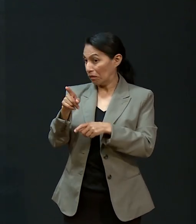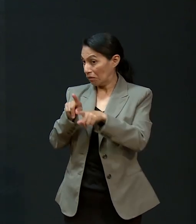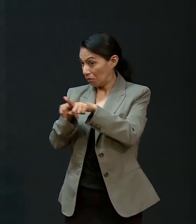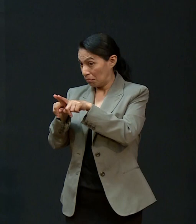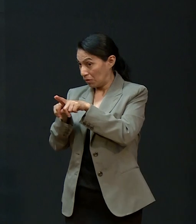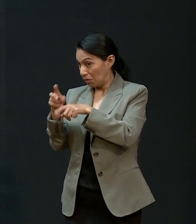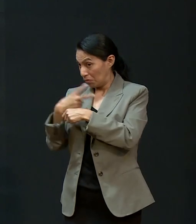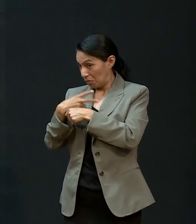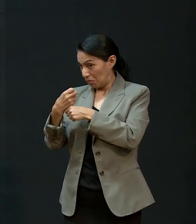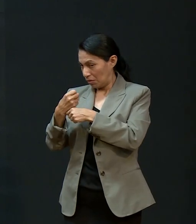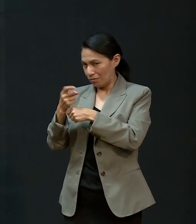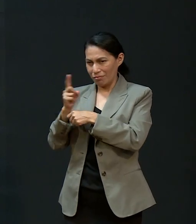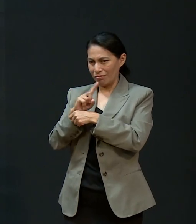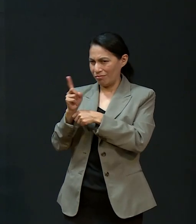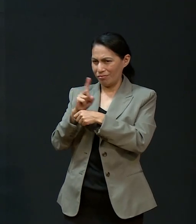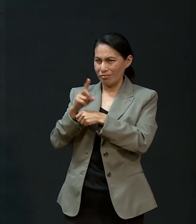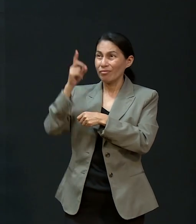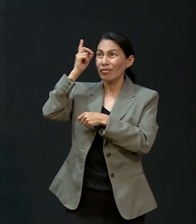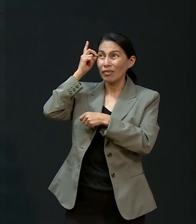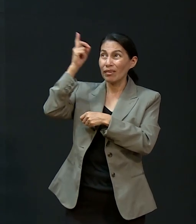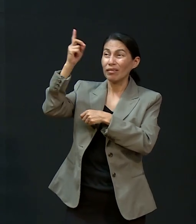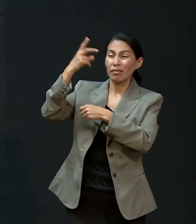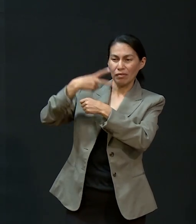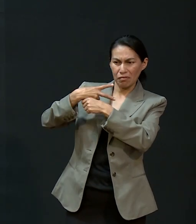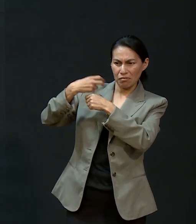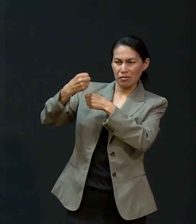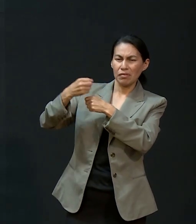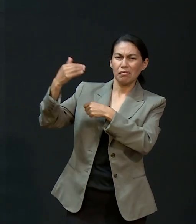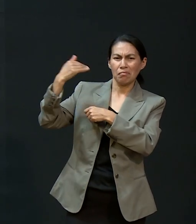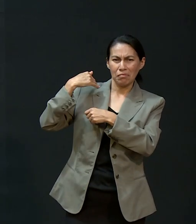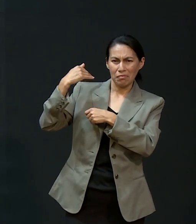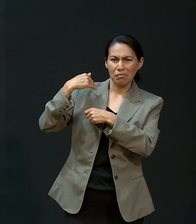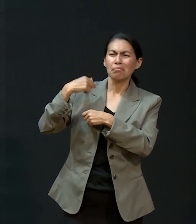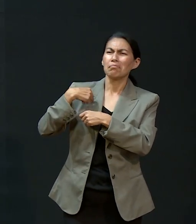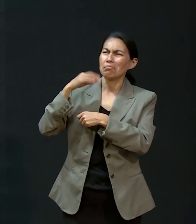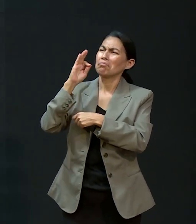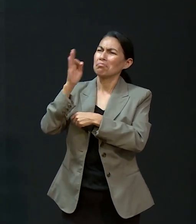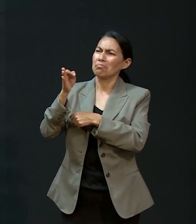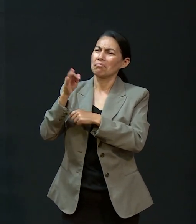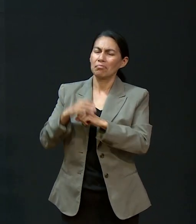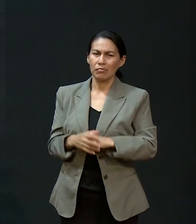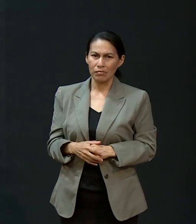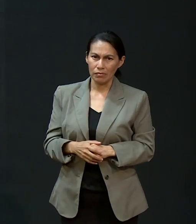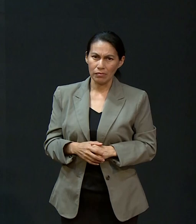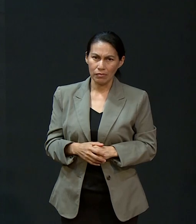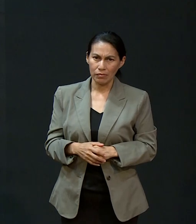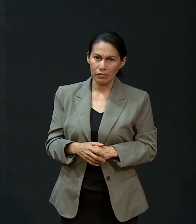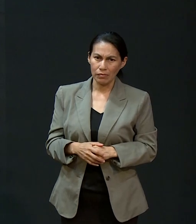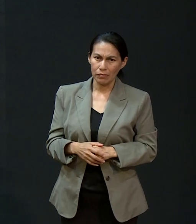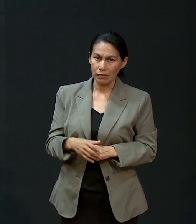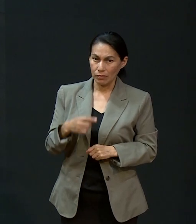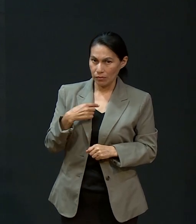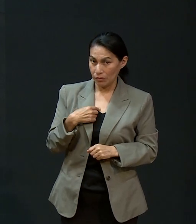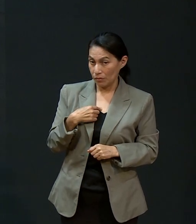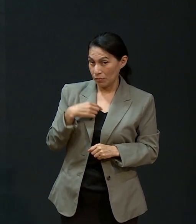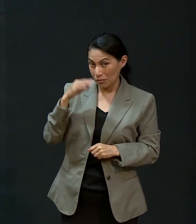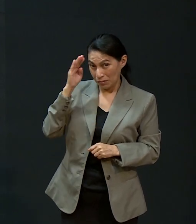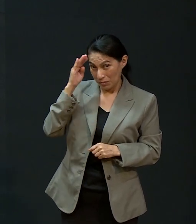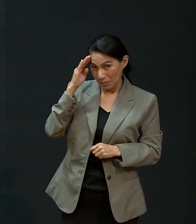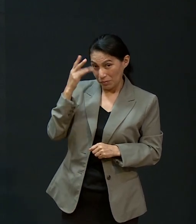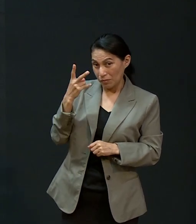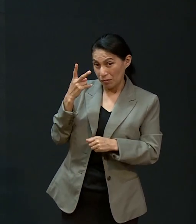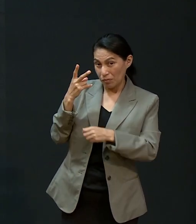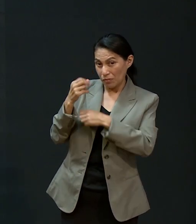del hermano que me invitó. Entonces, si yo le dije a mi mamá, si yo dije sí